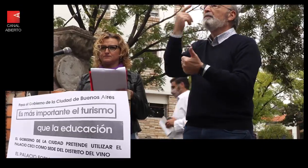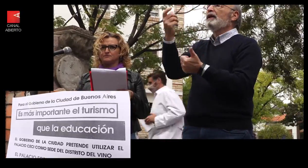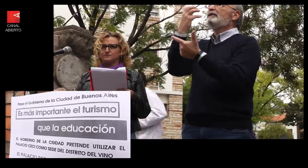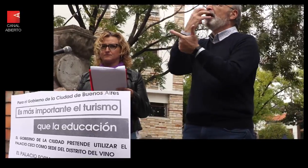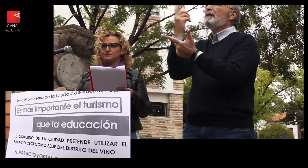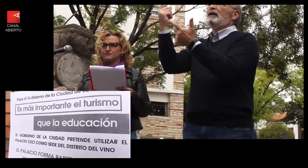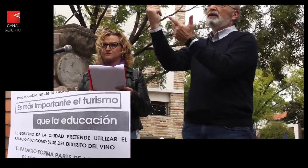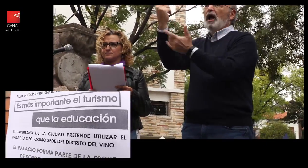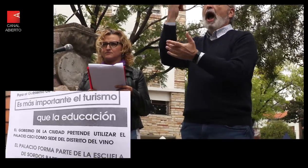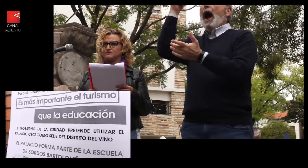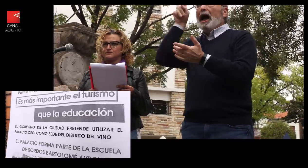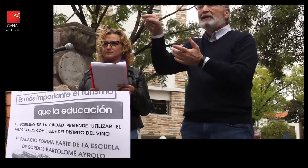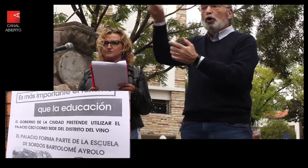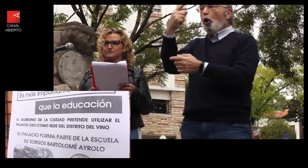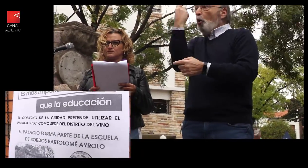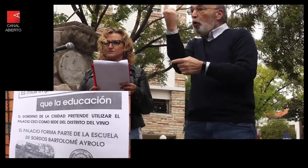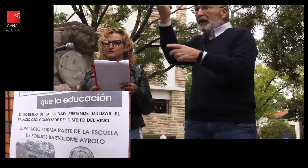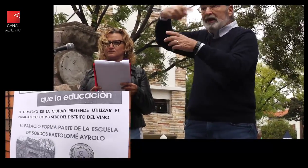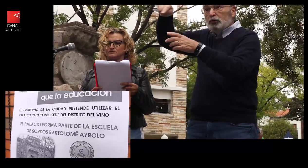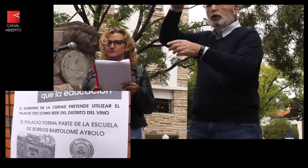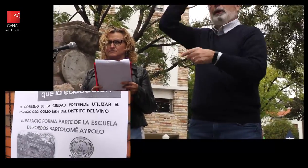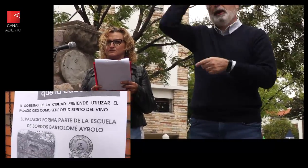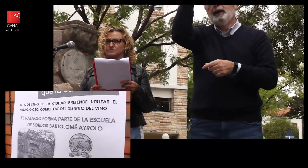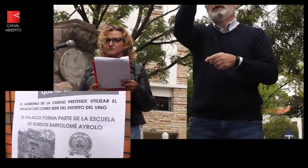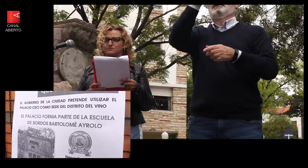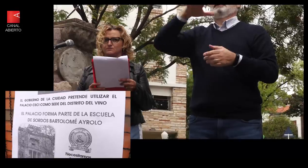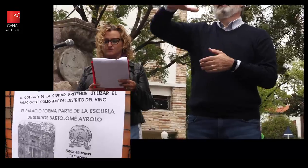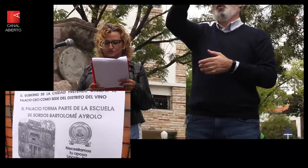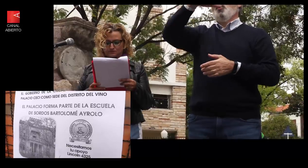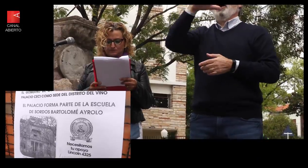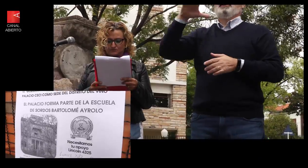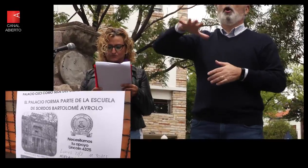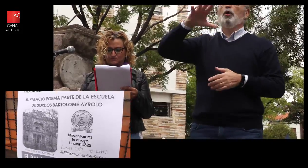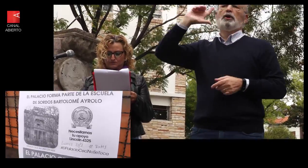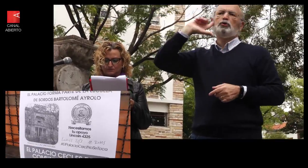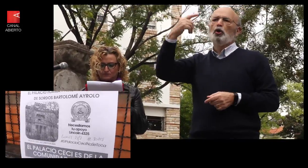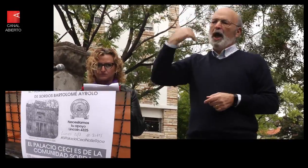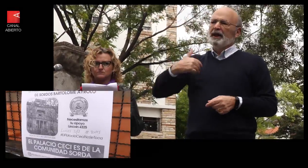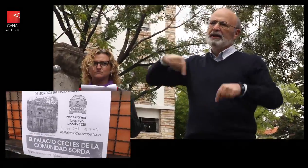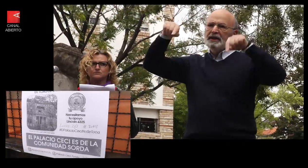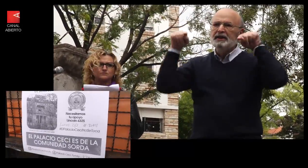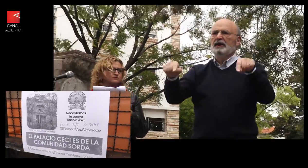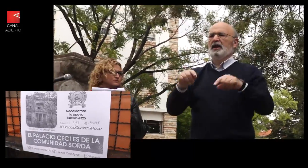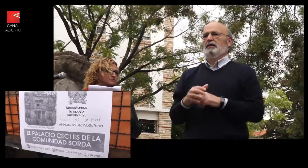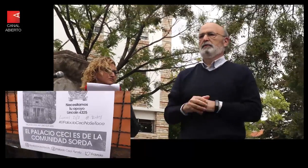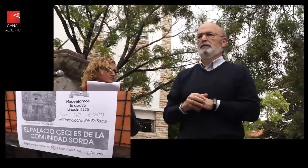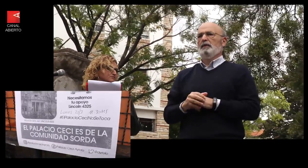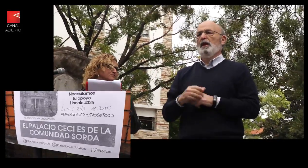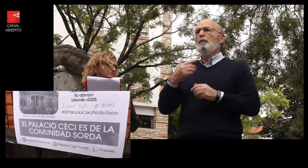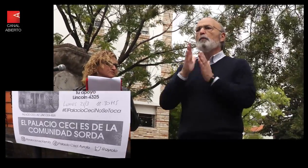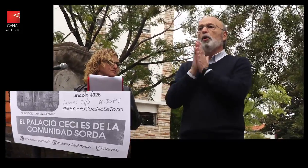Así como homenajeamos a distintos próceres, héroes de nuestra patria, San Martín, Belgrano y otros,